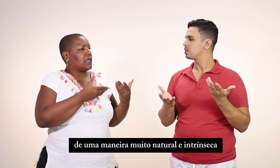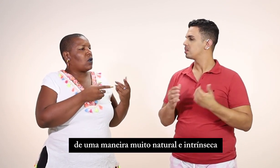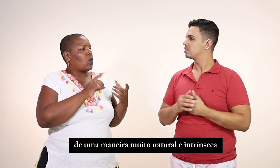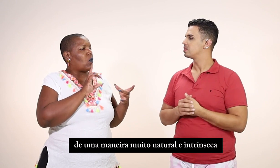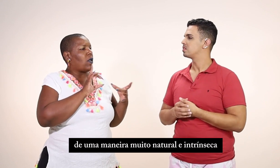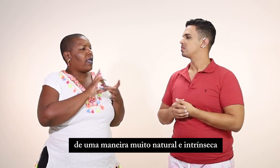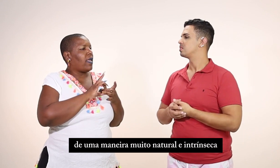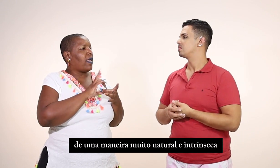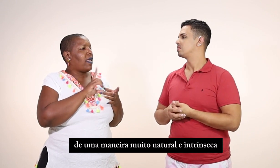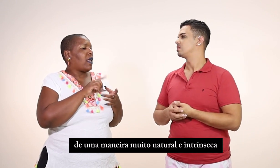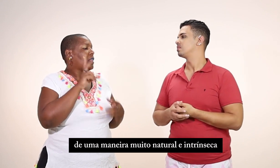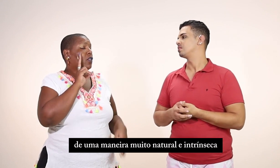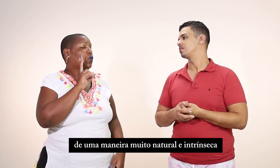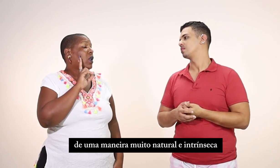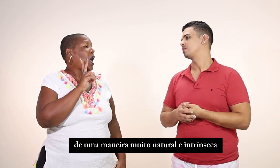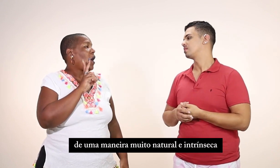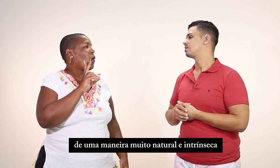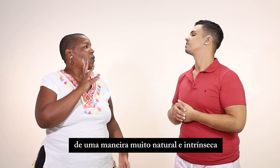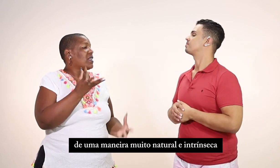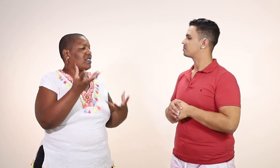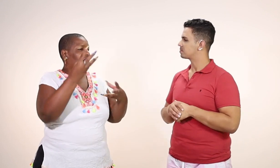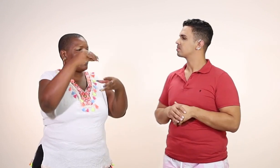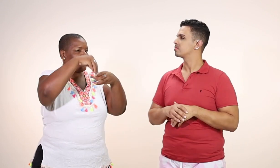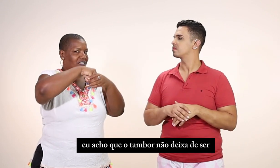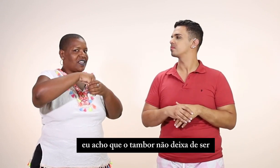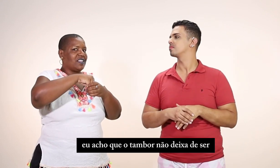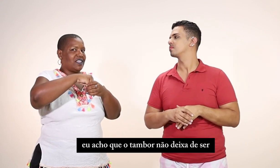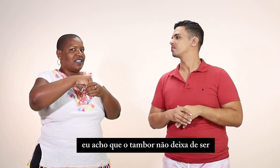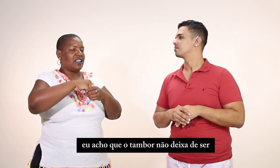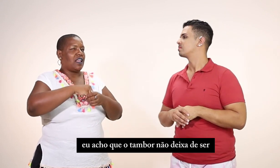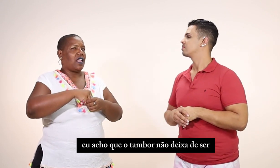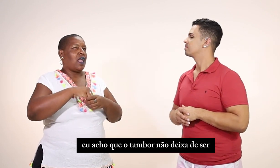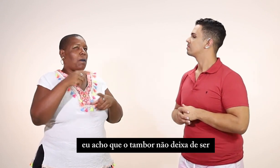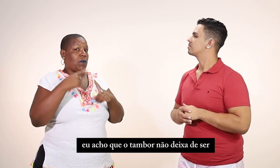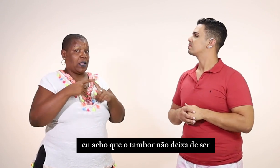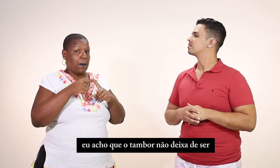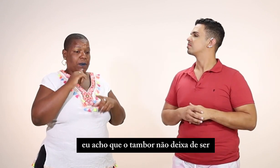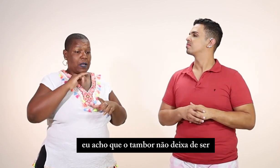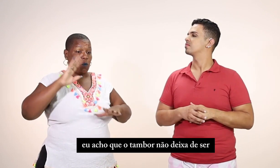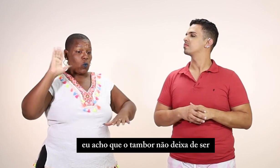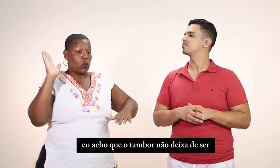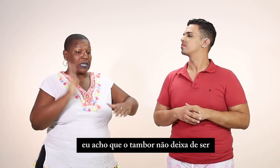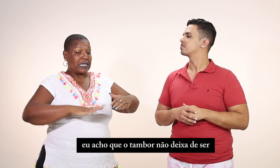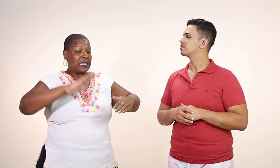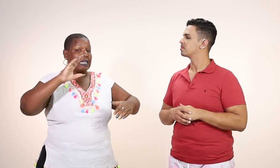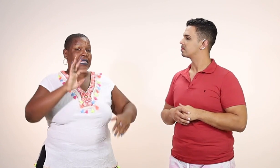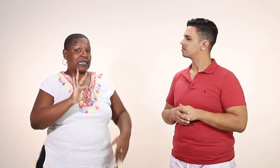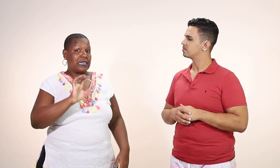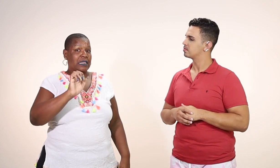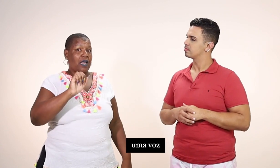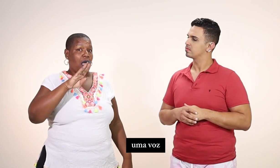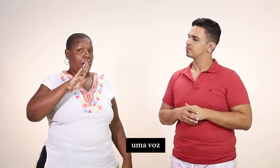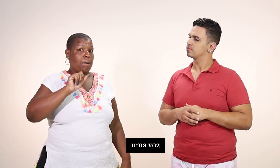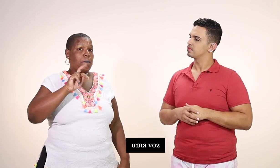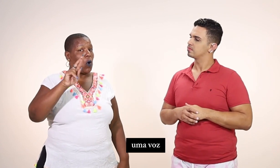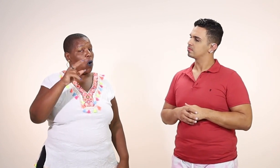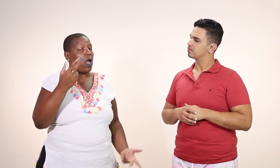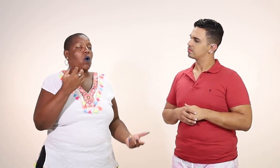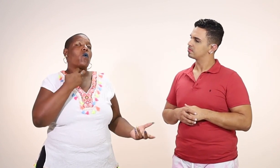muito natural e intrínseca. Eu acho que o tambor não deixa de ser uma voz